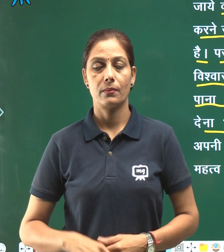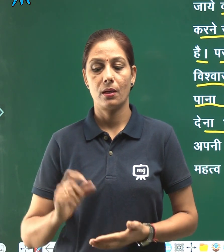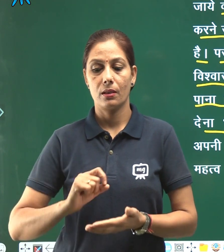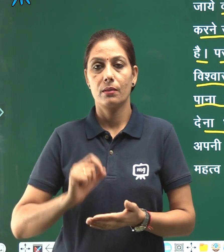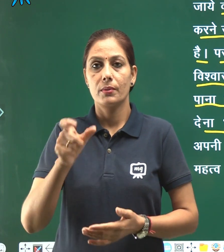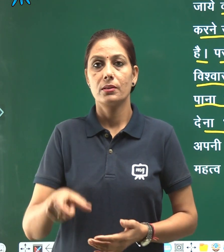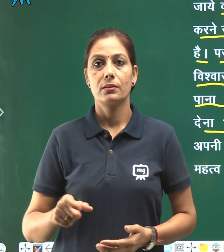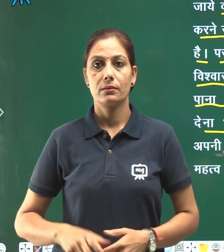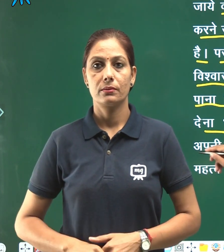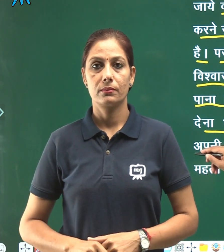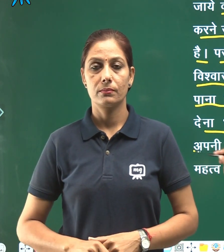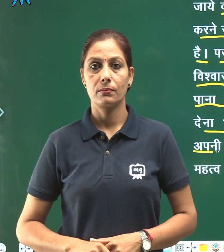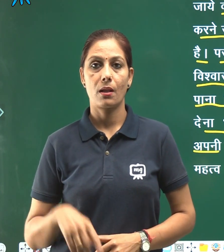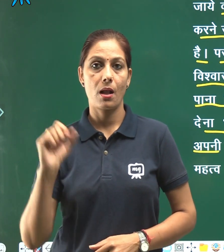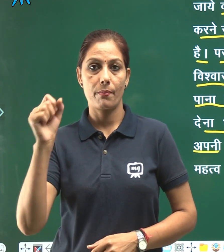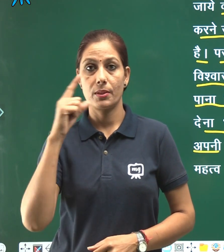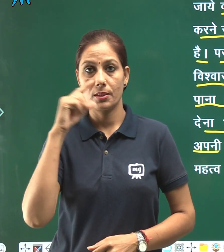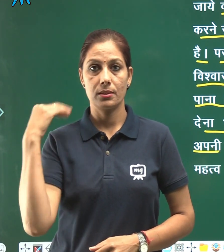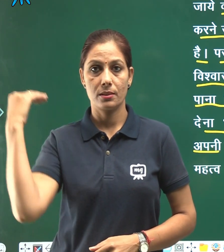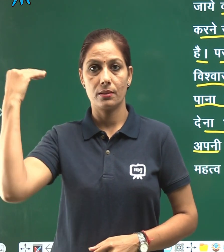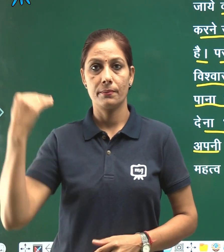लेखक अपनी जीजी की